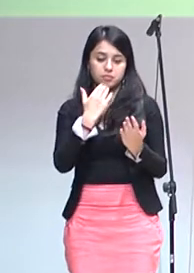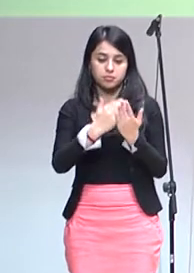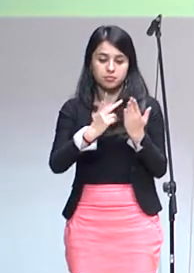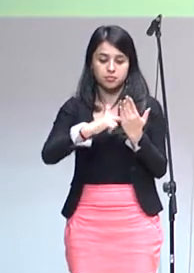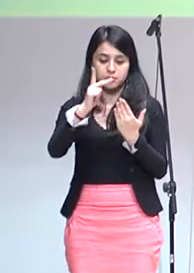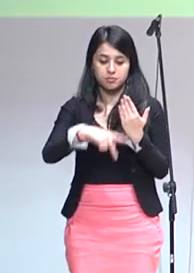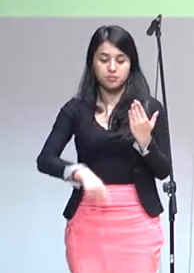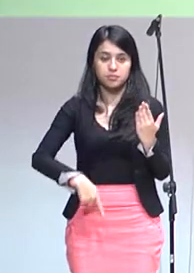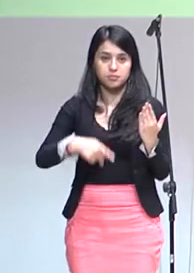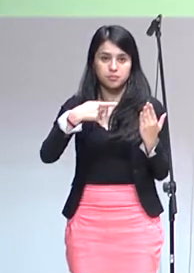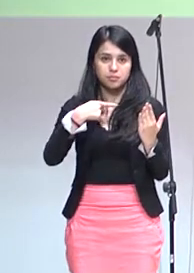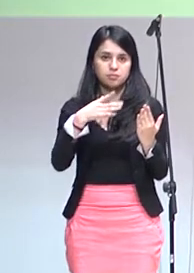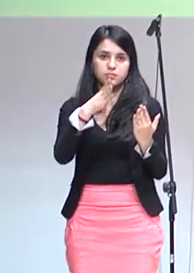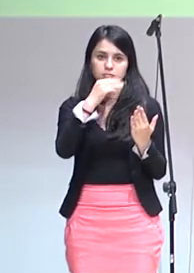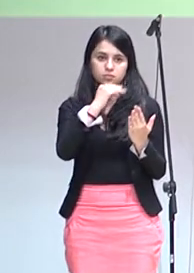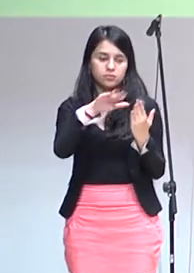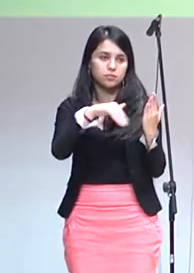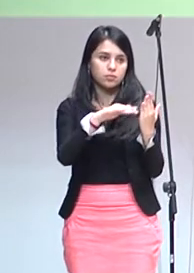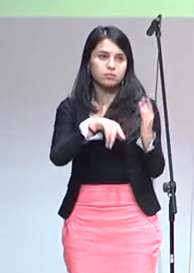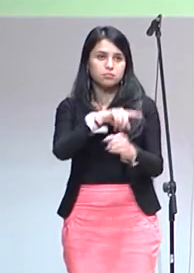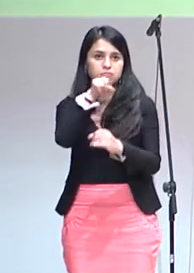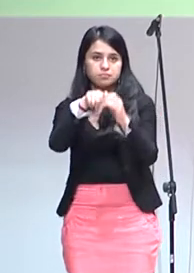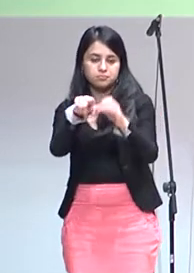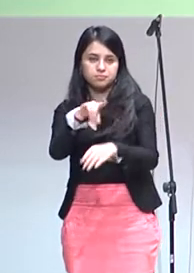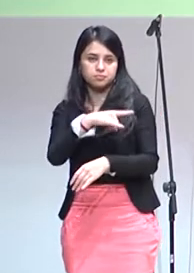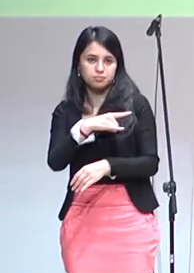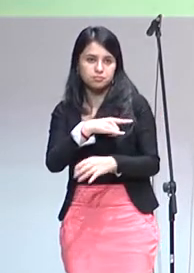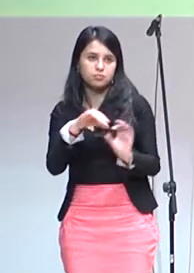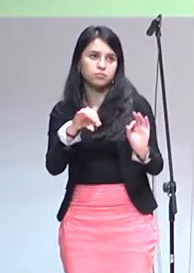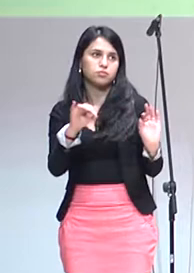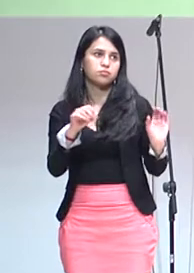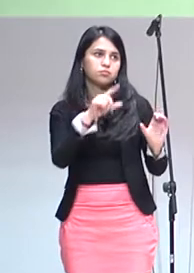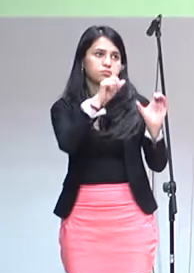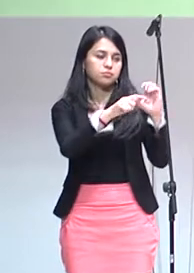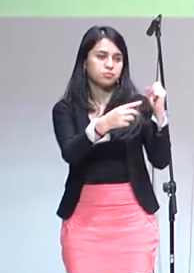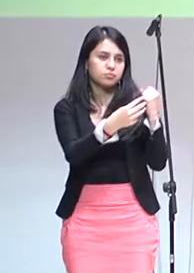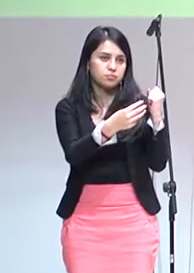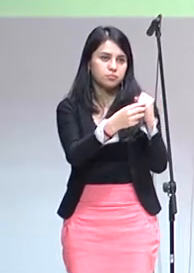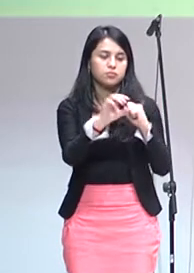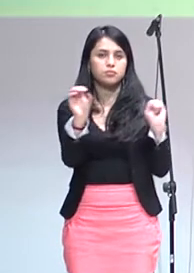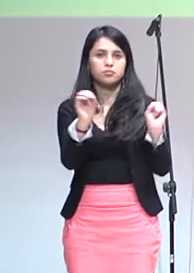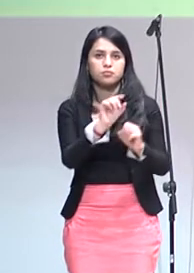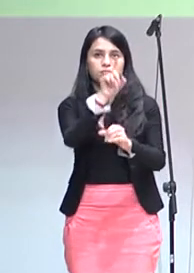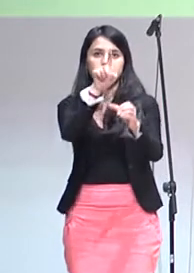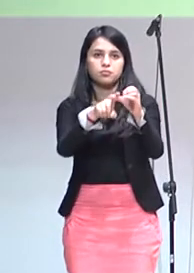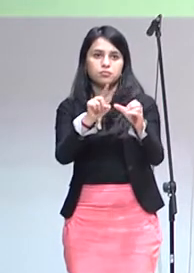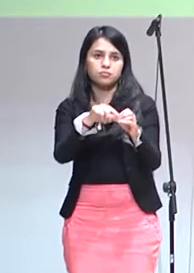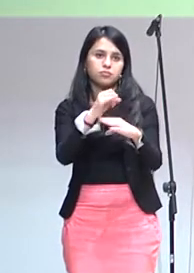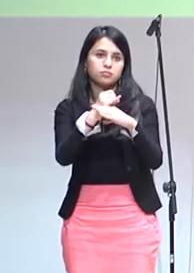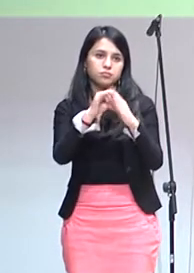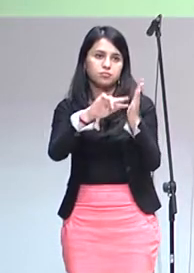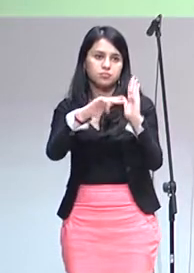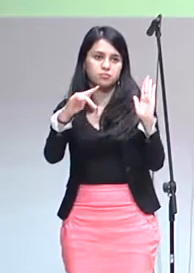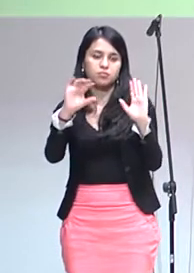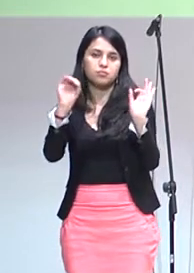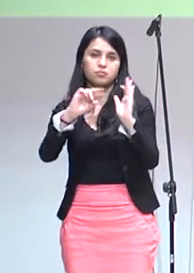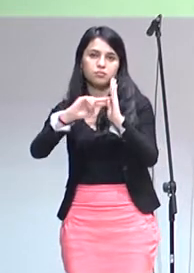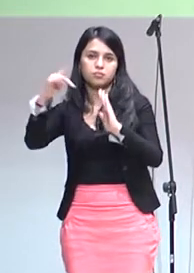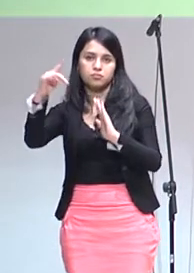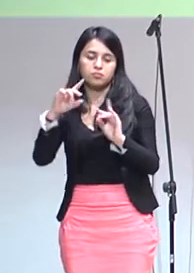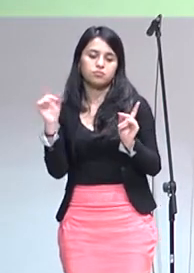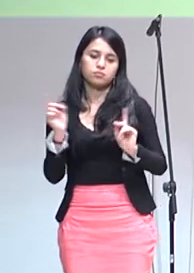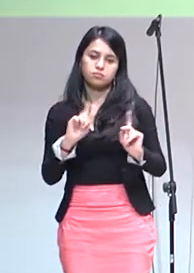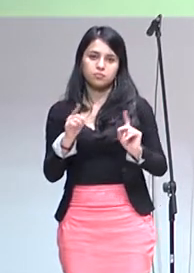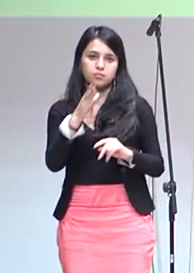no había ir a la universidad, ir al SENA, ir a los institutos tecnológicos o técnicos. Él no estaba en su proyecto de